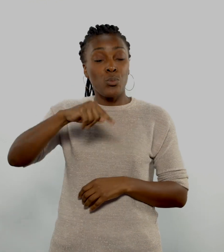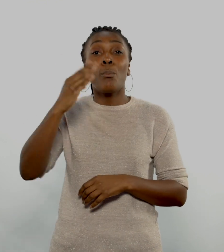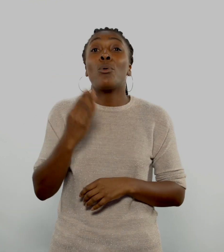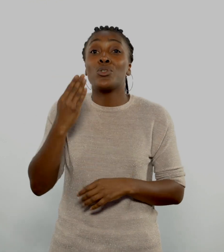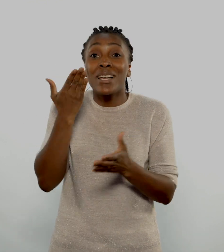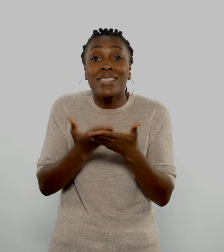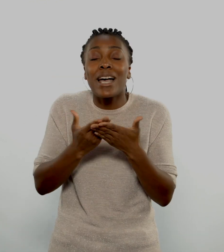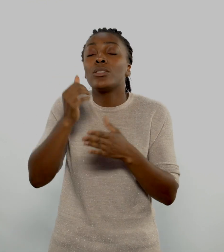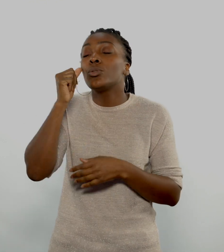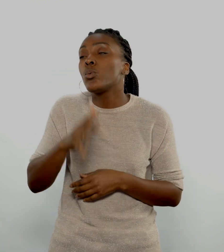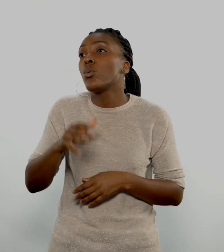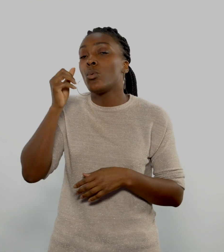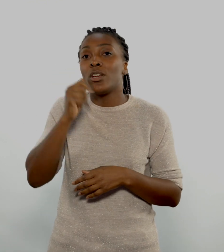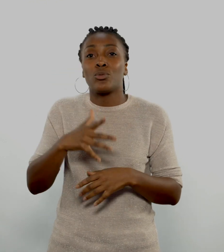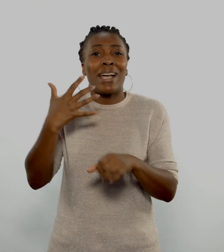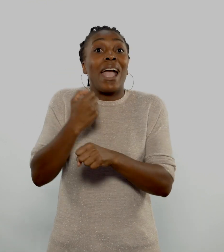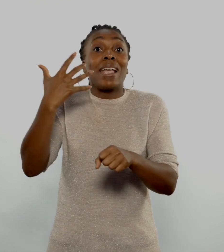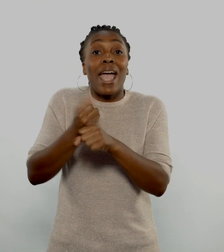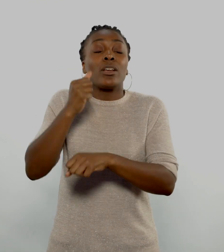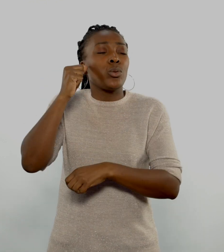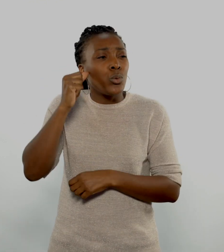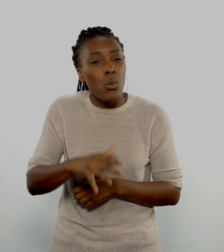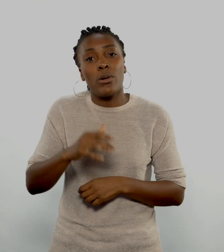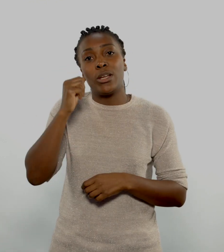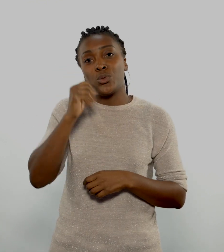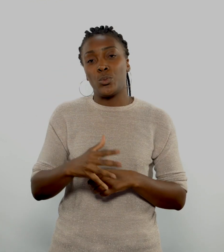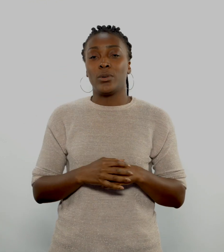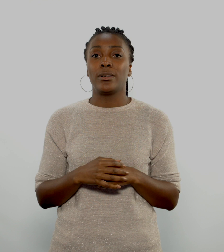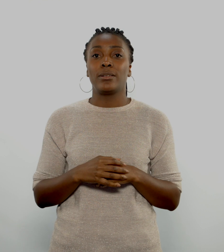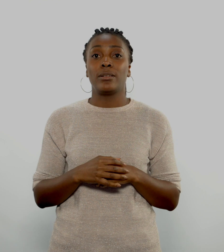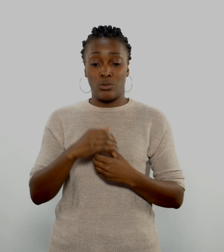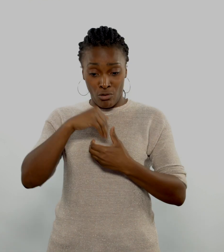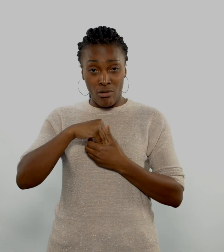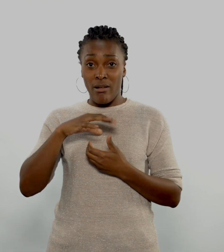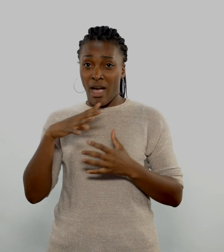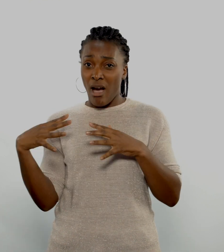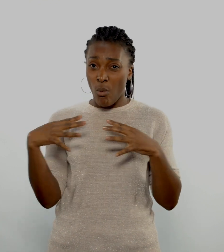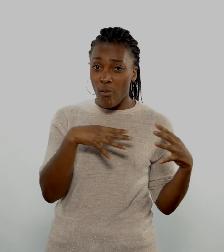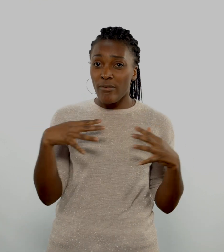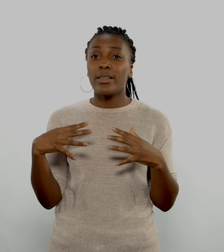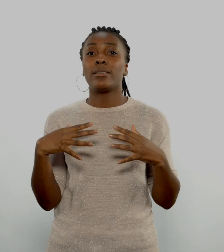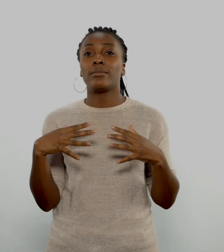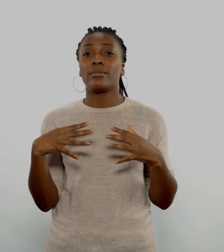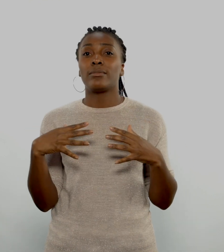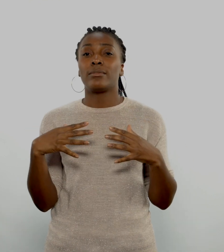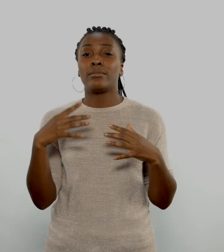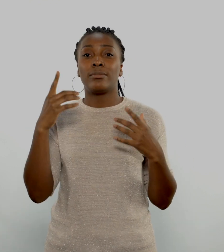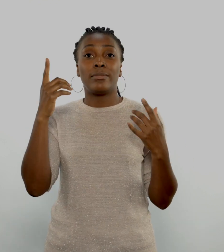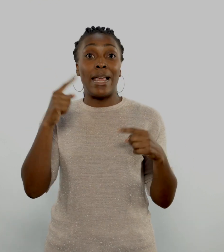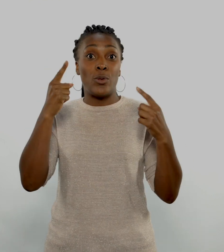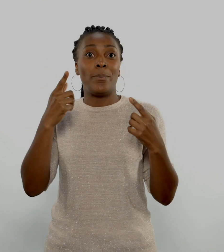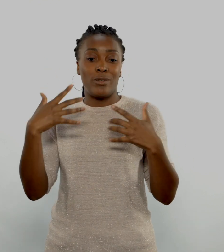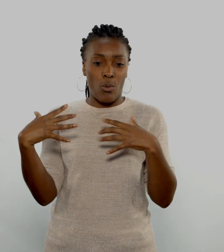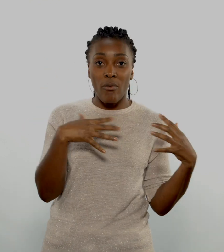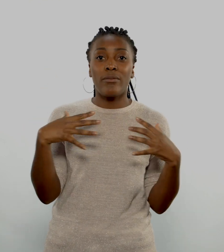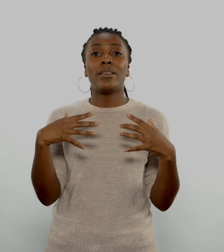cette réalité chaque jour. Ça se gagne chaque jour. Il y a en nous des conflits, des ennemis qui sont en conflit avec ça,